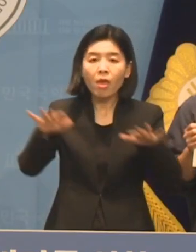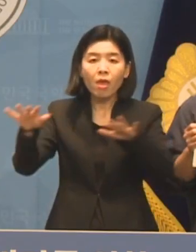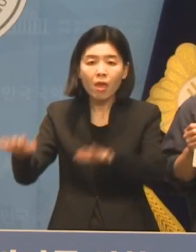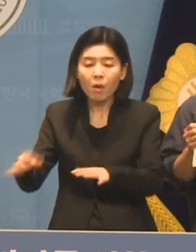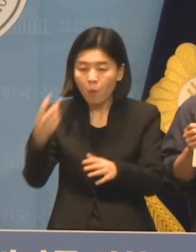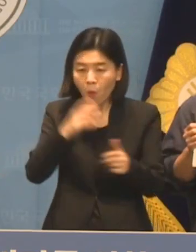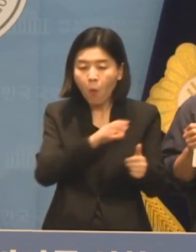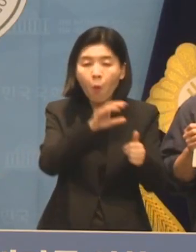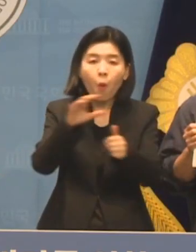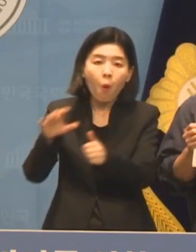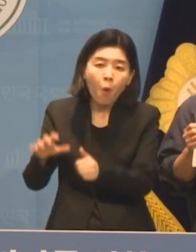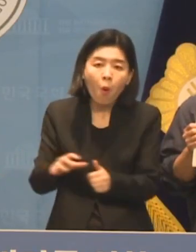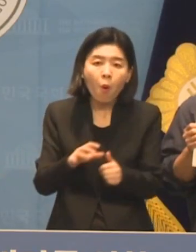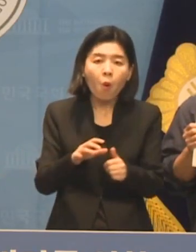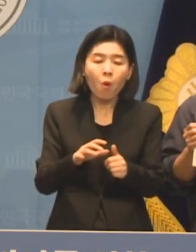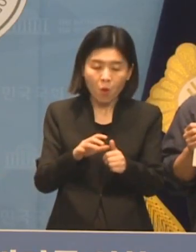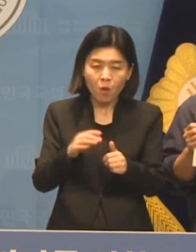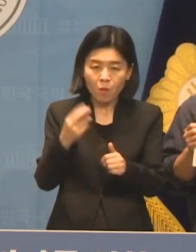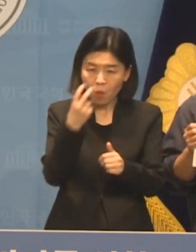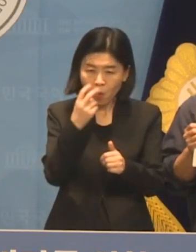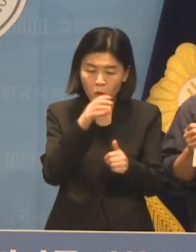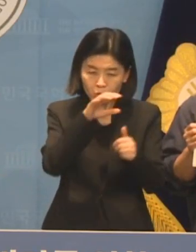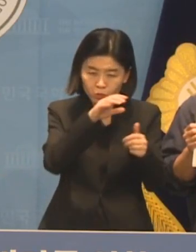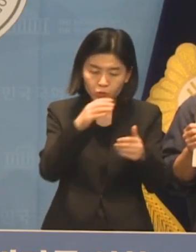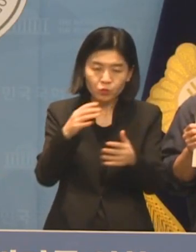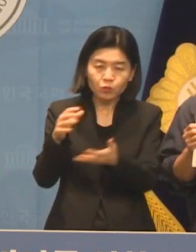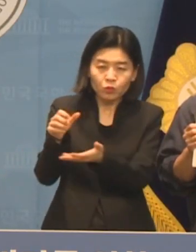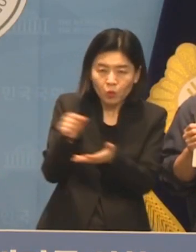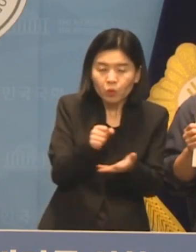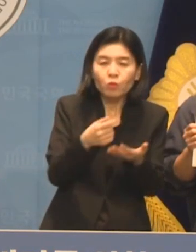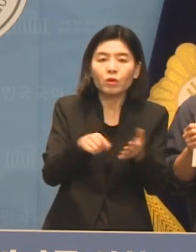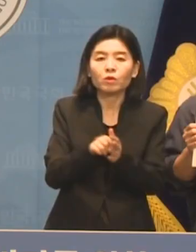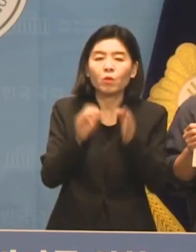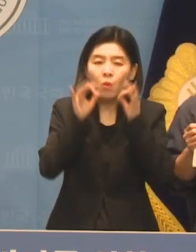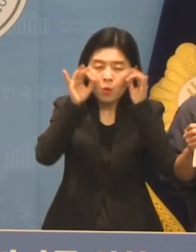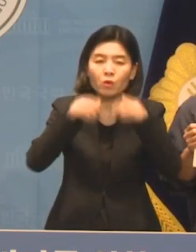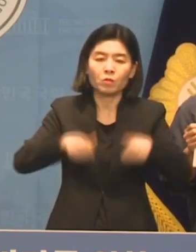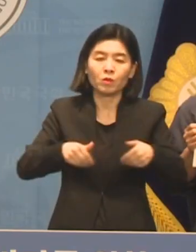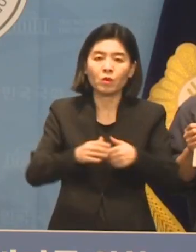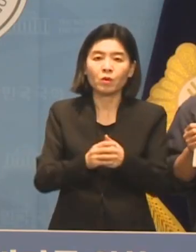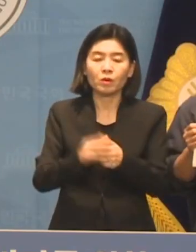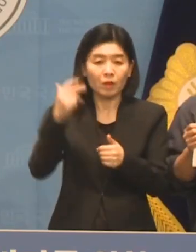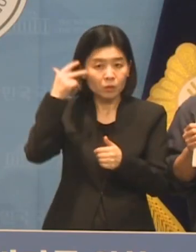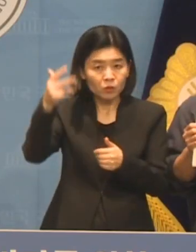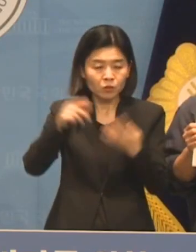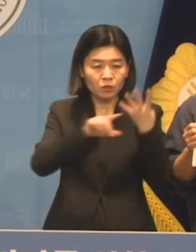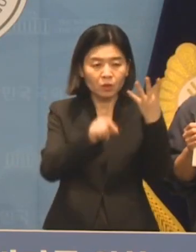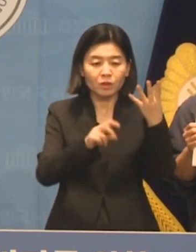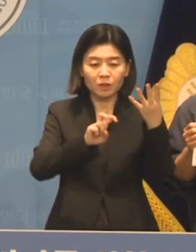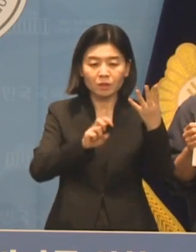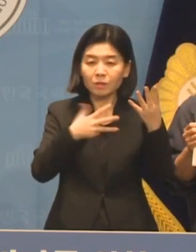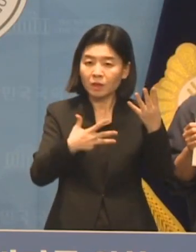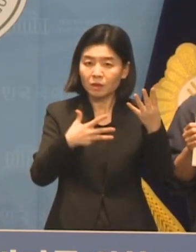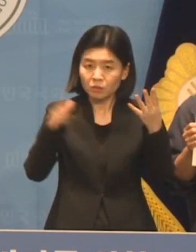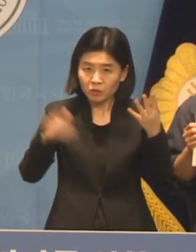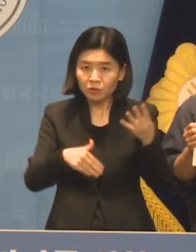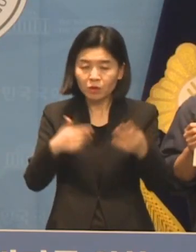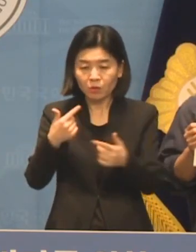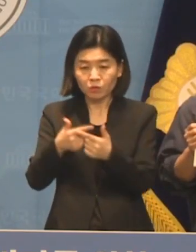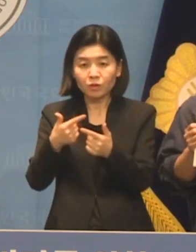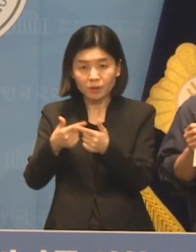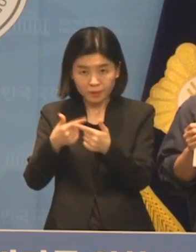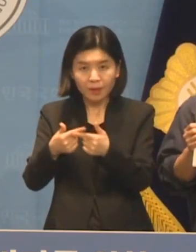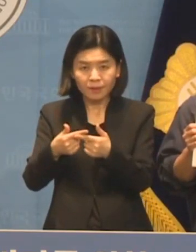해양 이용 및 보전 질서 확립을 위해 노력을 해야 합니다. 약 일주일 뒤인 4월 28일부터 부산에서 열리는